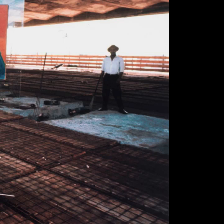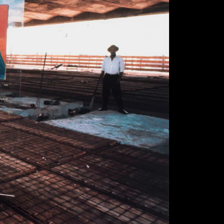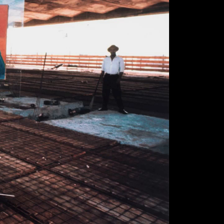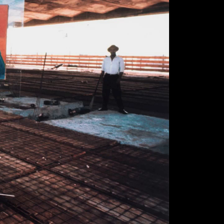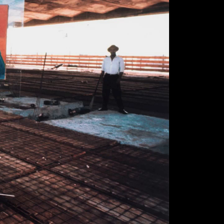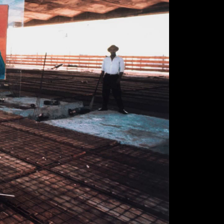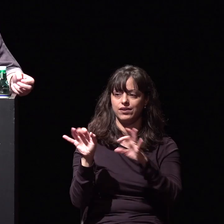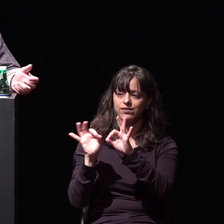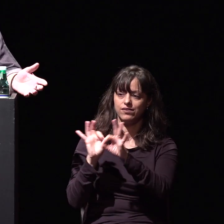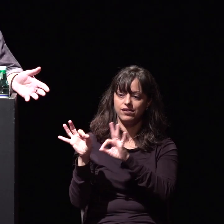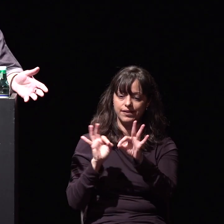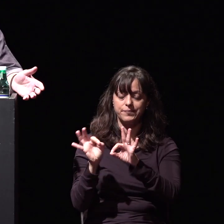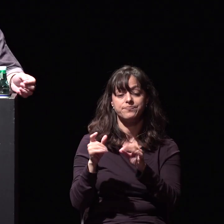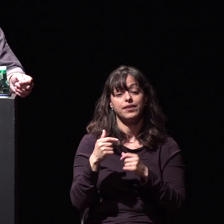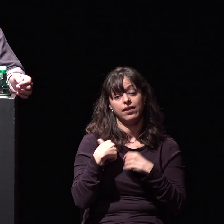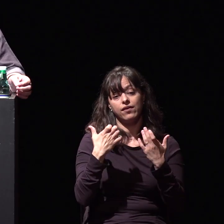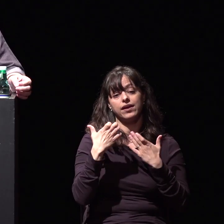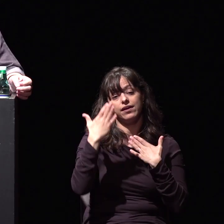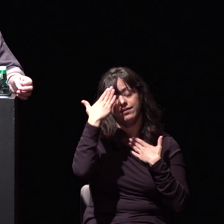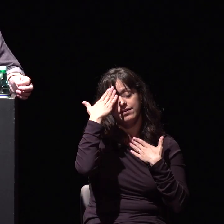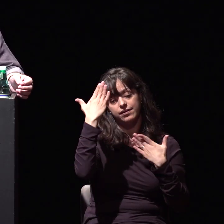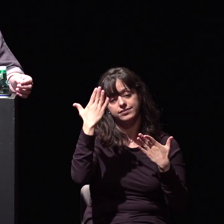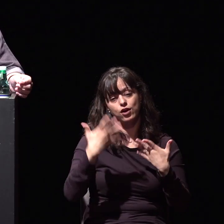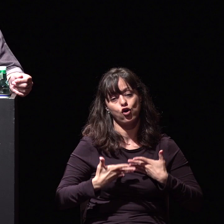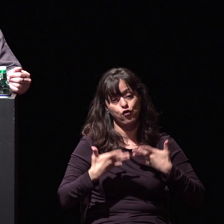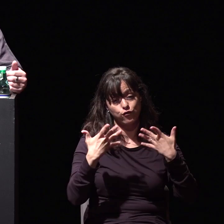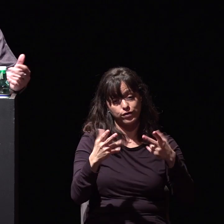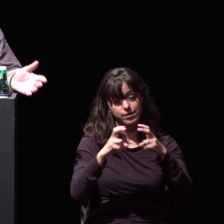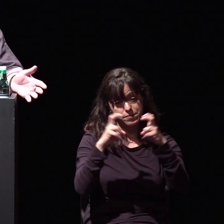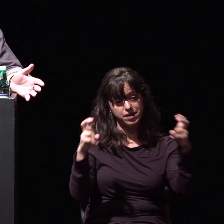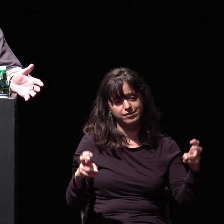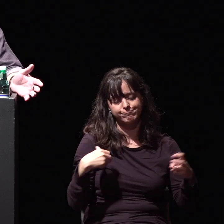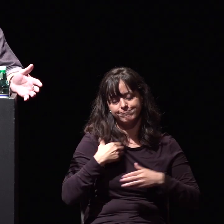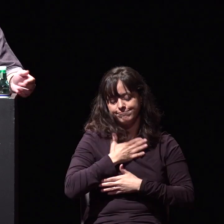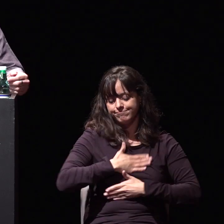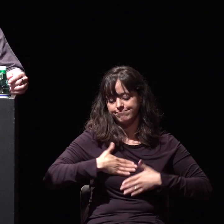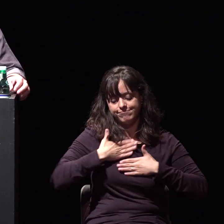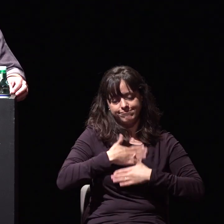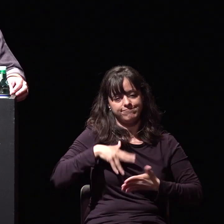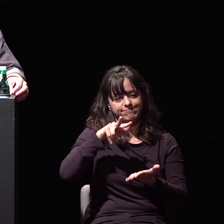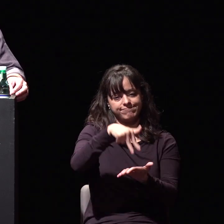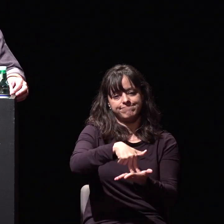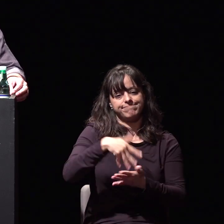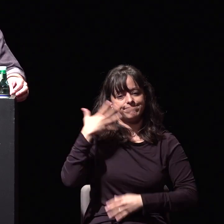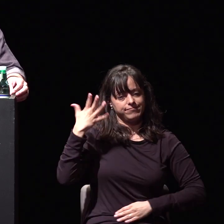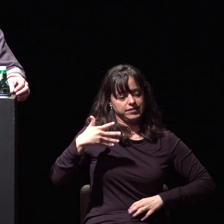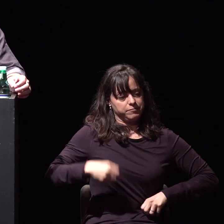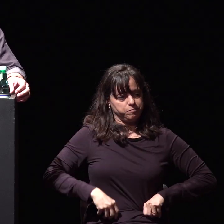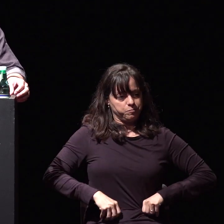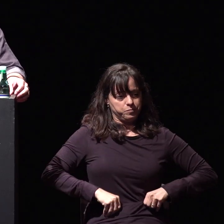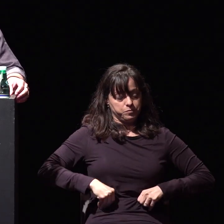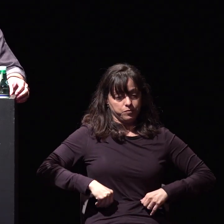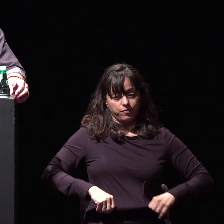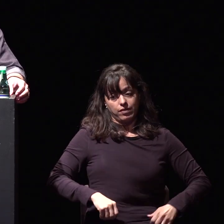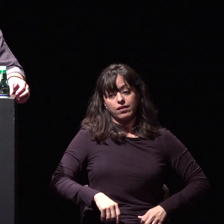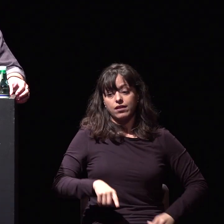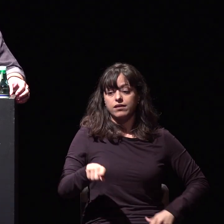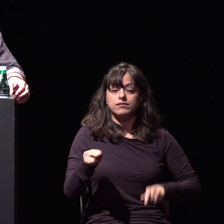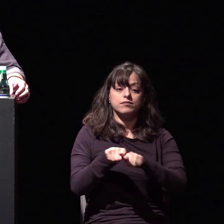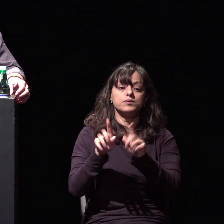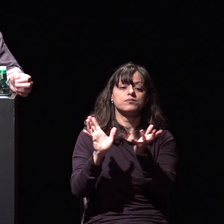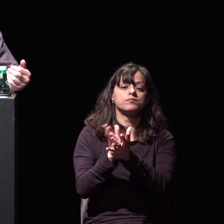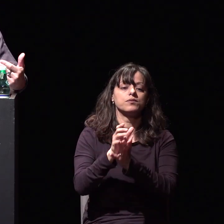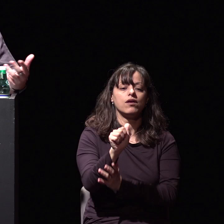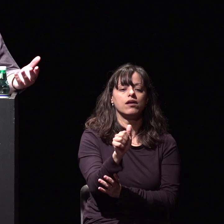Bom dia a todos. Eu gostaria de agradecer o convite do MASP. É uma satisfação enorme estar aqui. Em nome do Adriano Pedrosa, agradeço toda a equipe